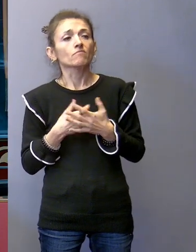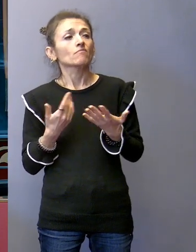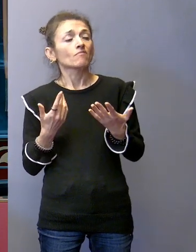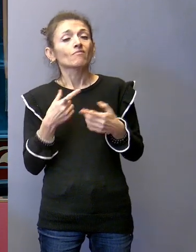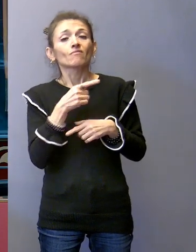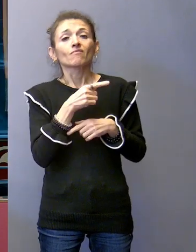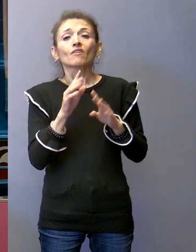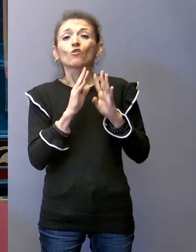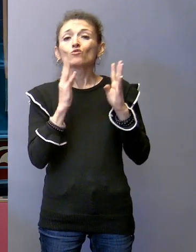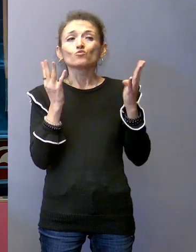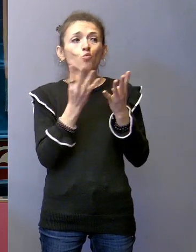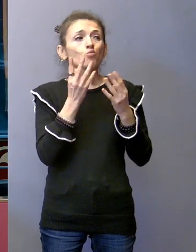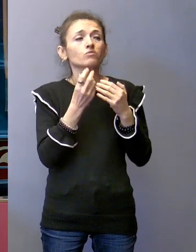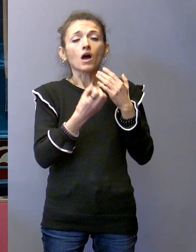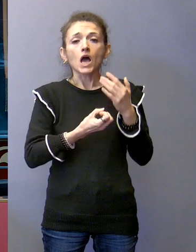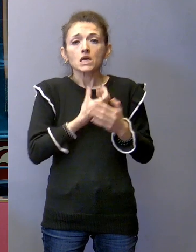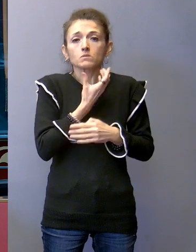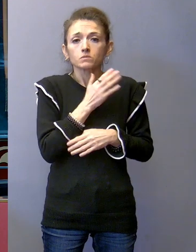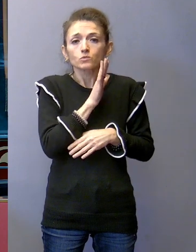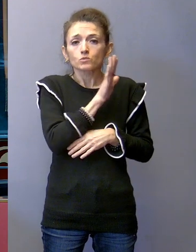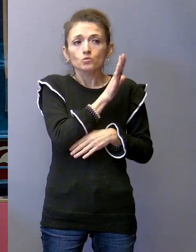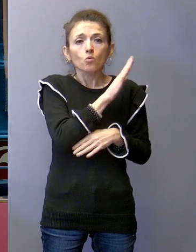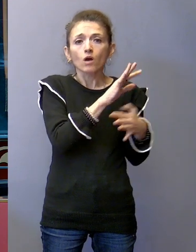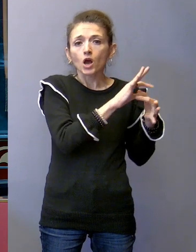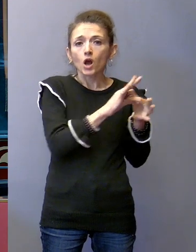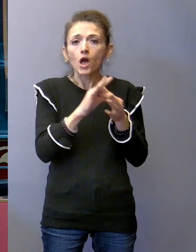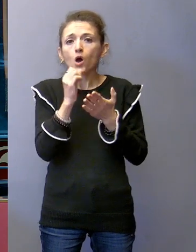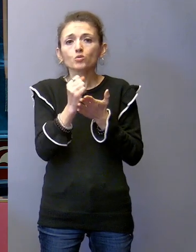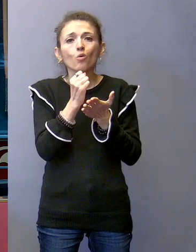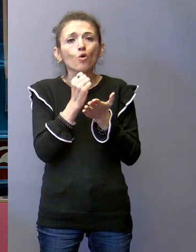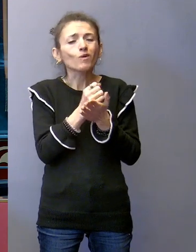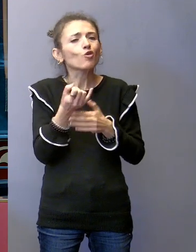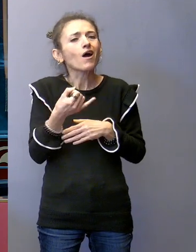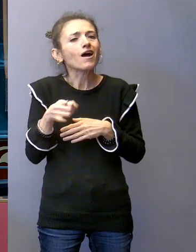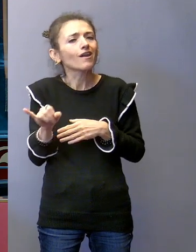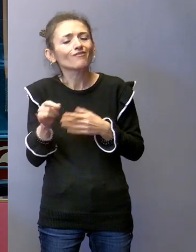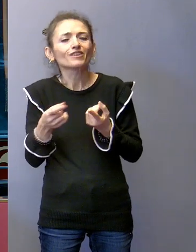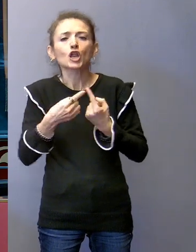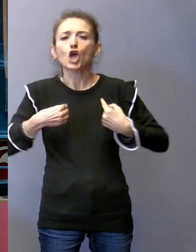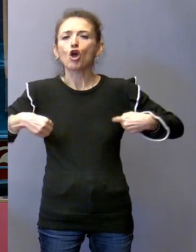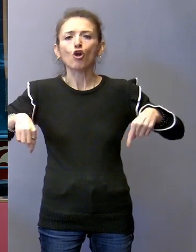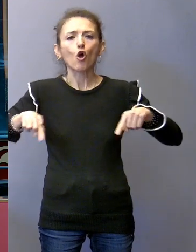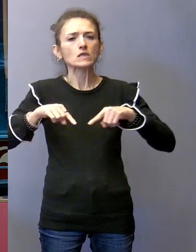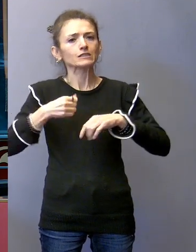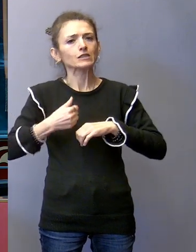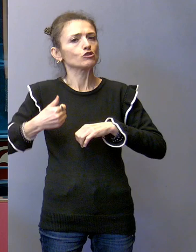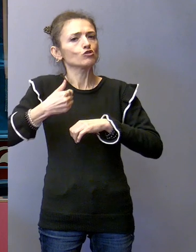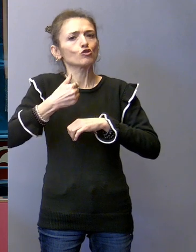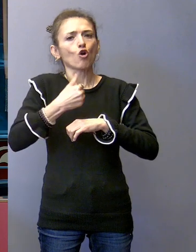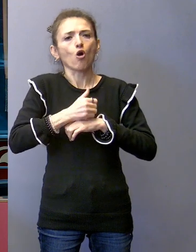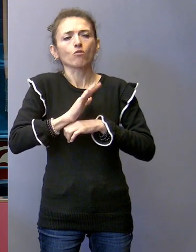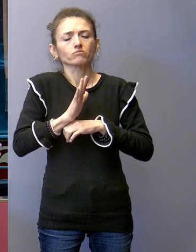l'aggiunta sui documenti ricordo sempre che poi è il consiglio che è sovrano e si dovrà esprimere